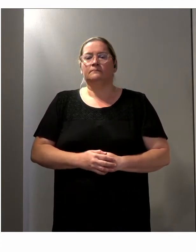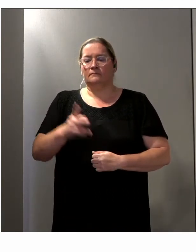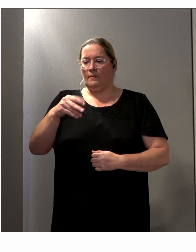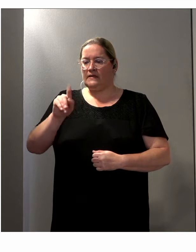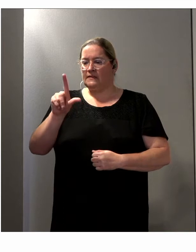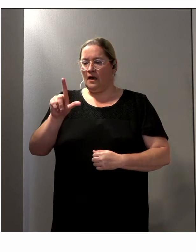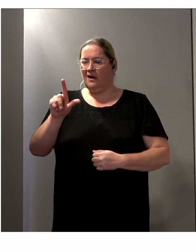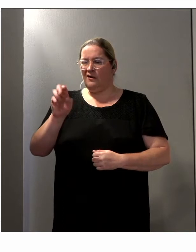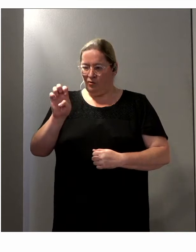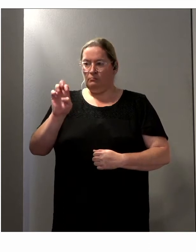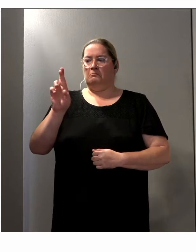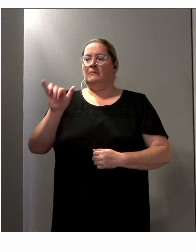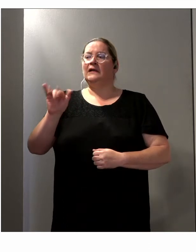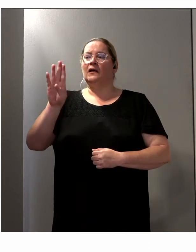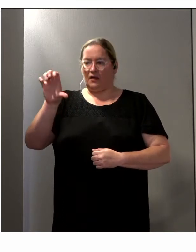Pascal Ribes, président